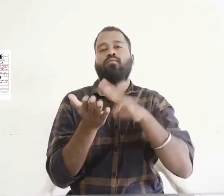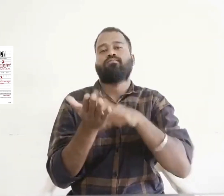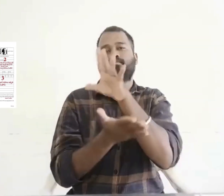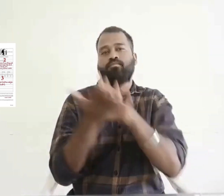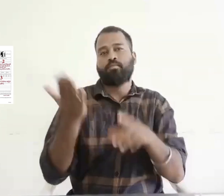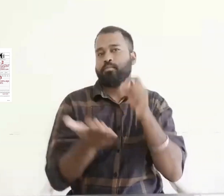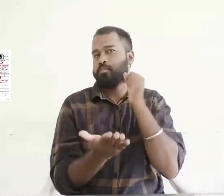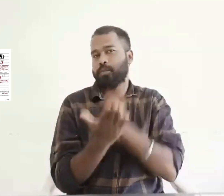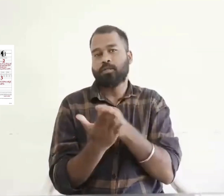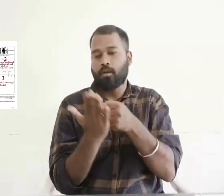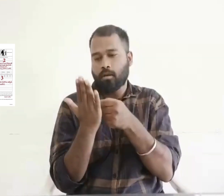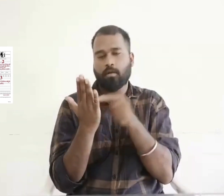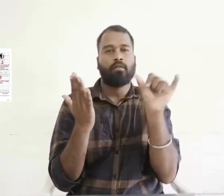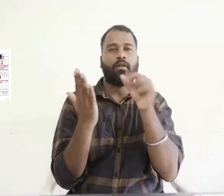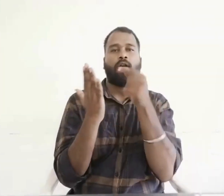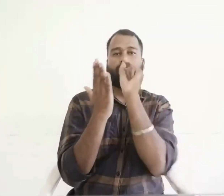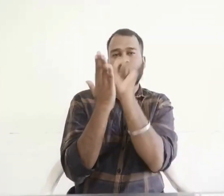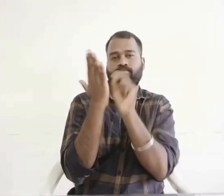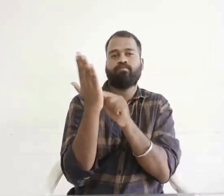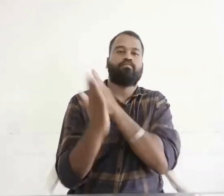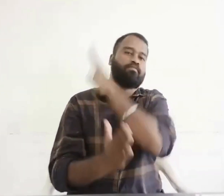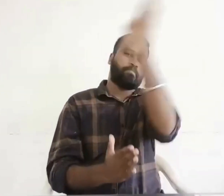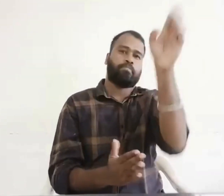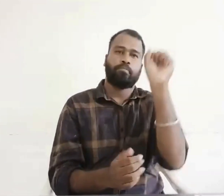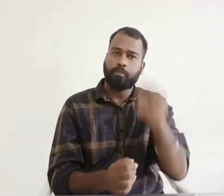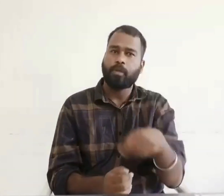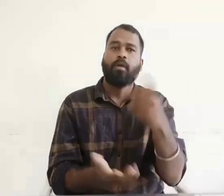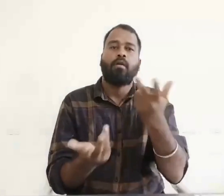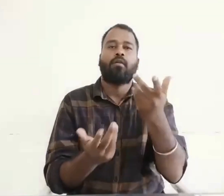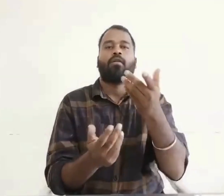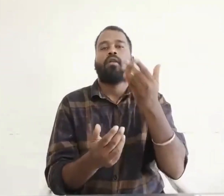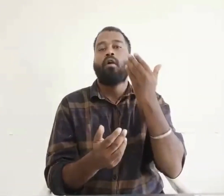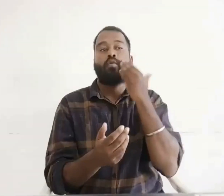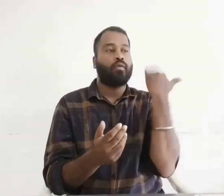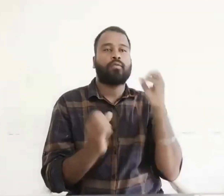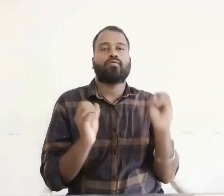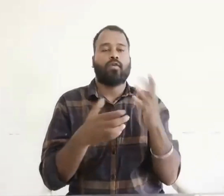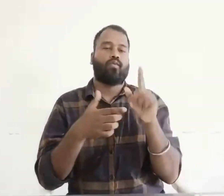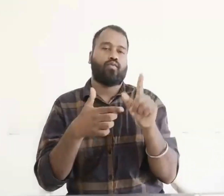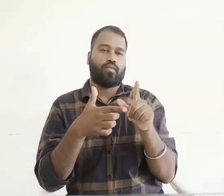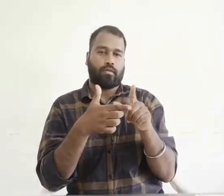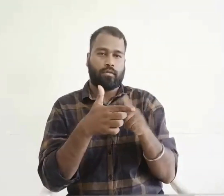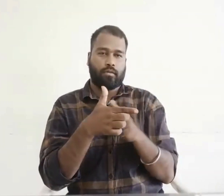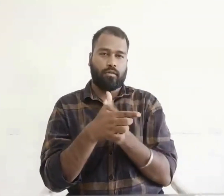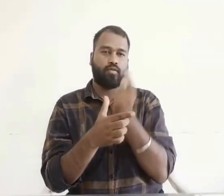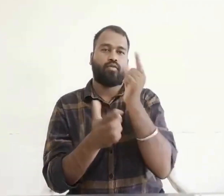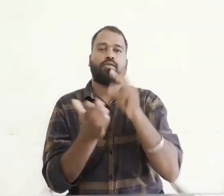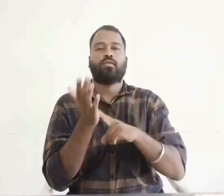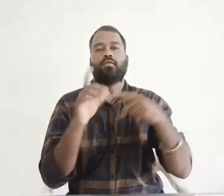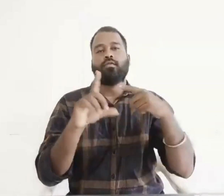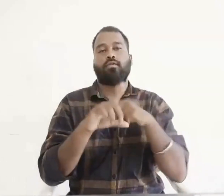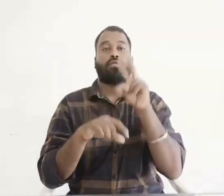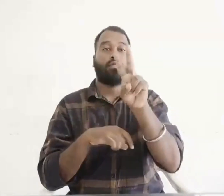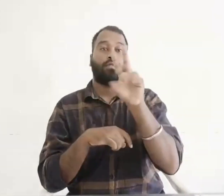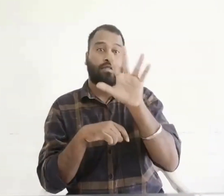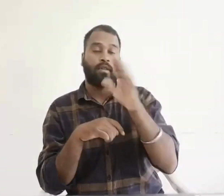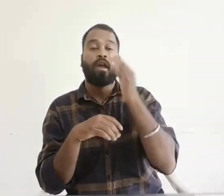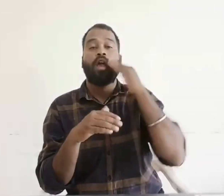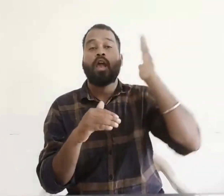ఫామ్ సమర్పించడానికి గడువు జూన్ 25 నుండి ఆగస్టు 3 వరకు. బూత్ లెవెల్ ఆఫీసర్ BLO మీకు